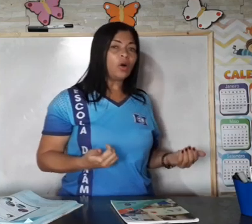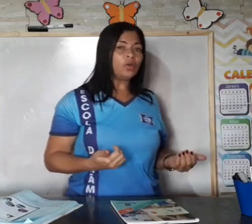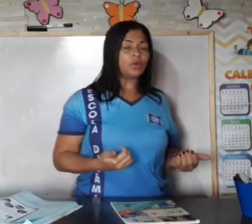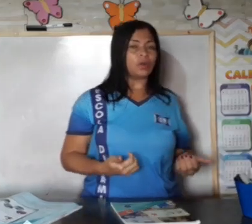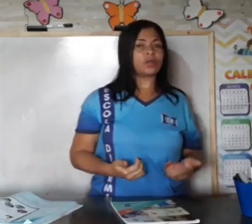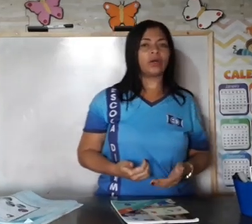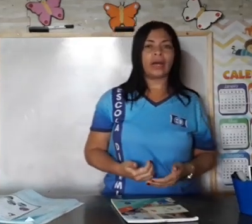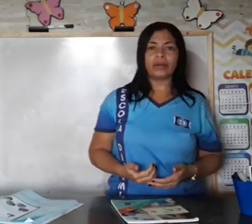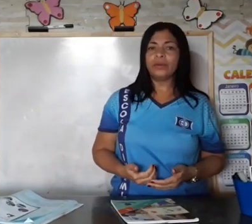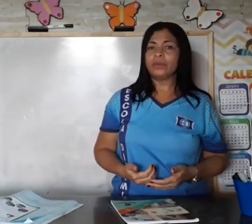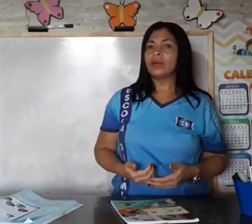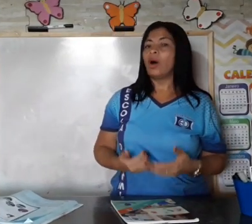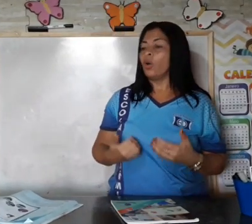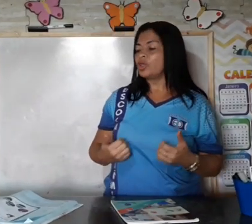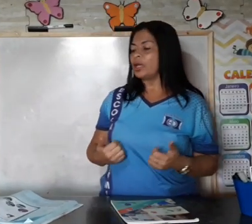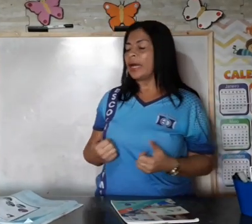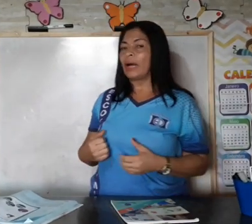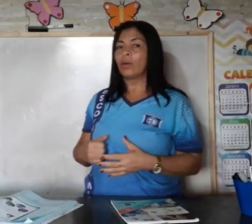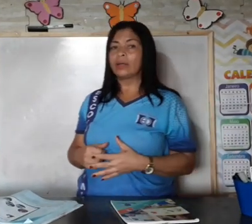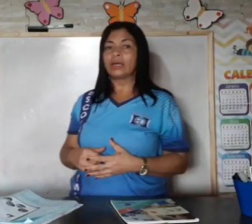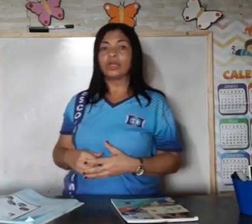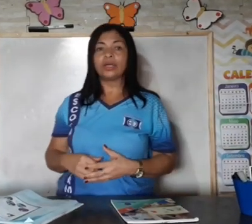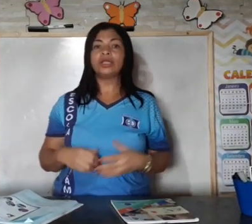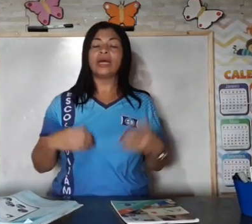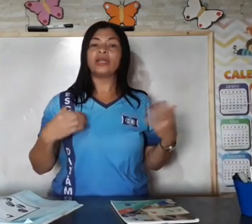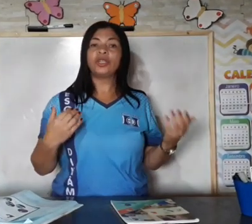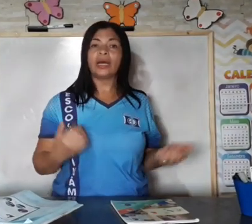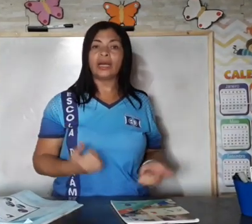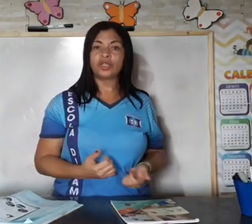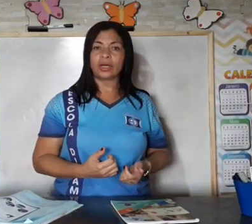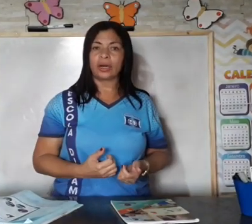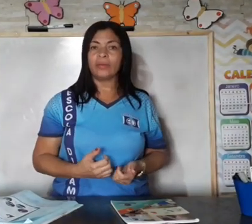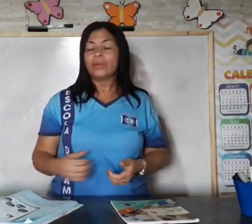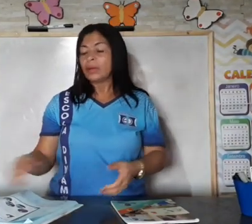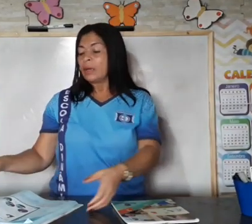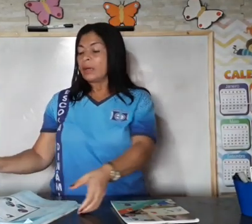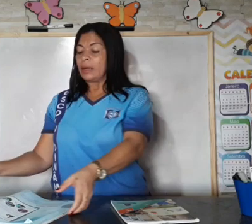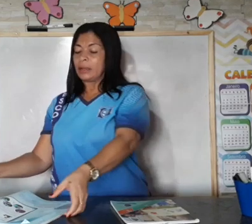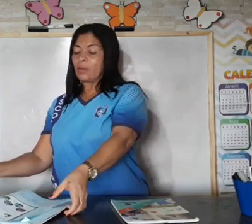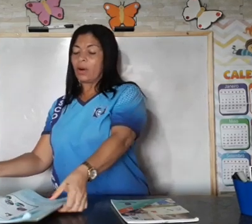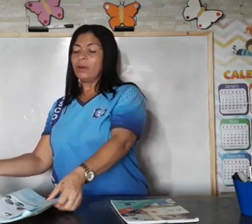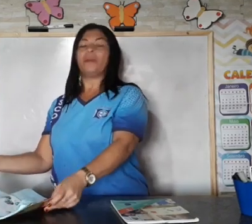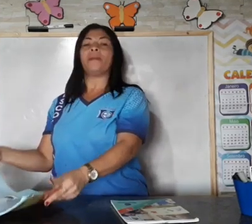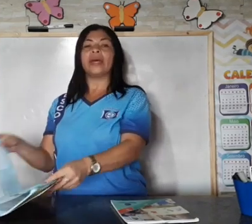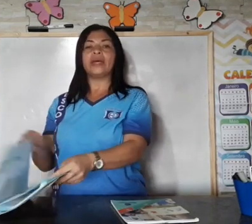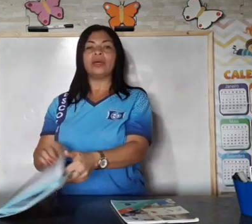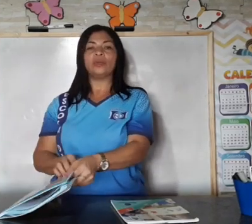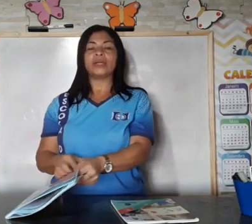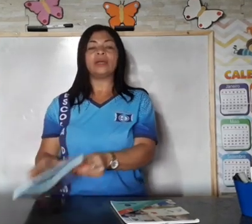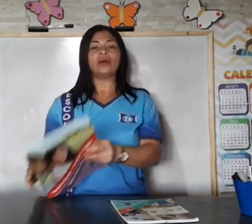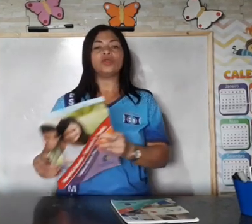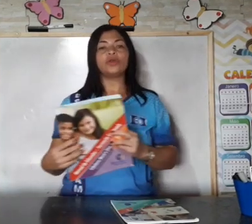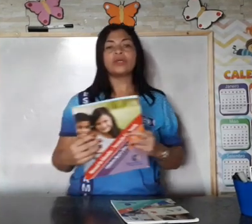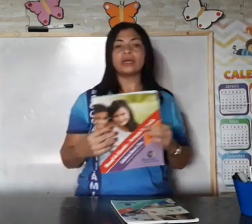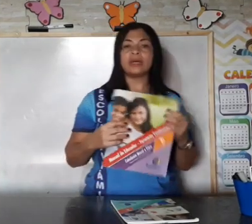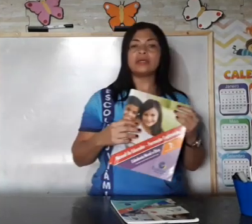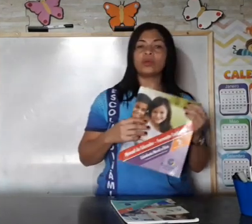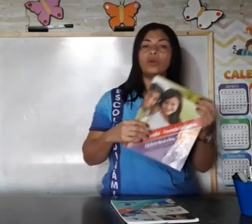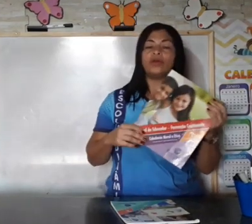acordo com o nosso horário, hoje é a aula da gente é de ética. Então, ó, peguem aí o material de vocês, o livrinho